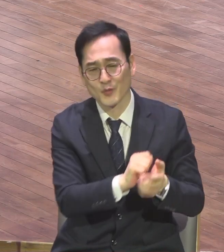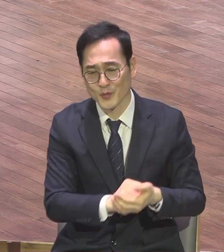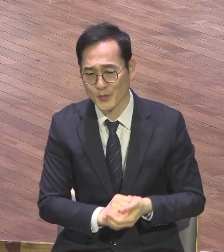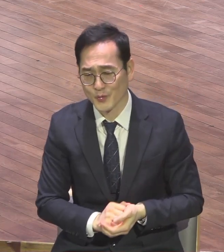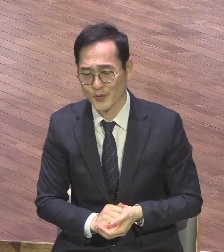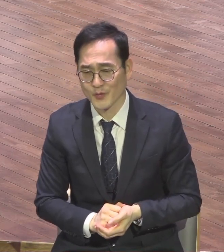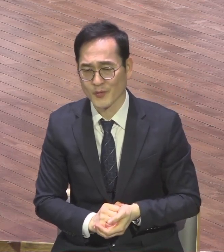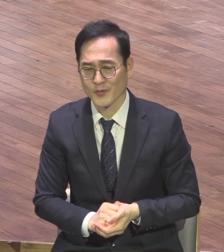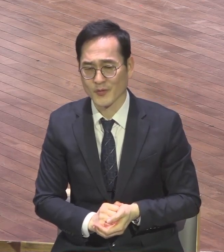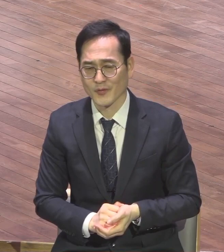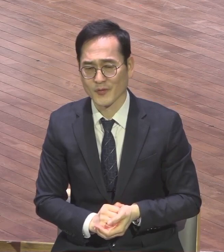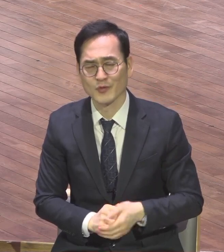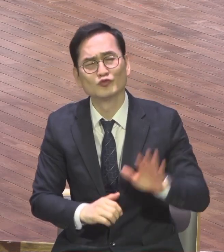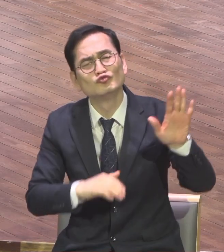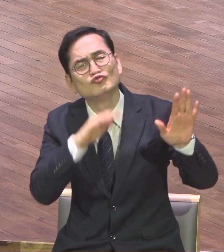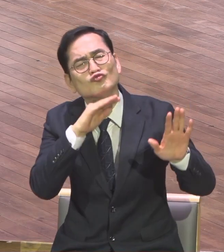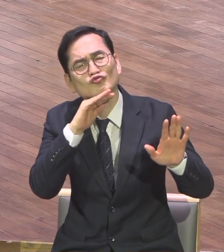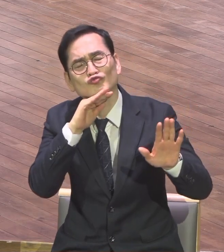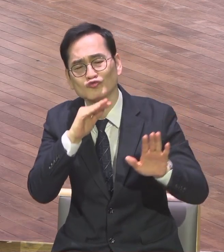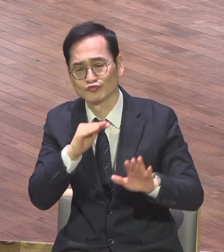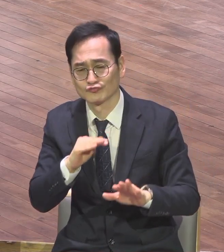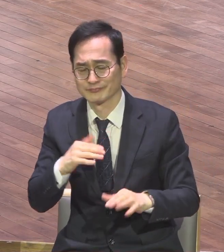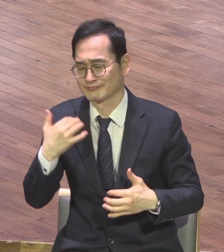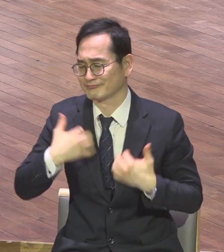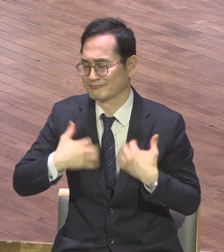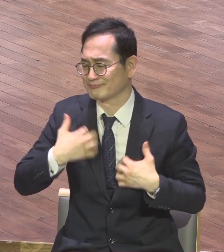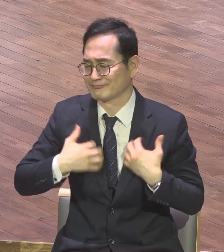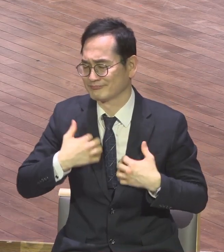찬양해야지. 아멘. 그 천국 입성해야 돼. 찬양해야지.